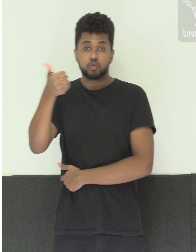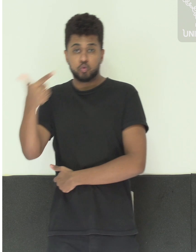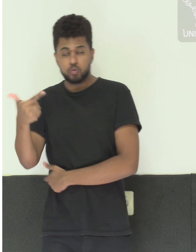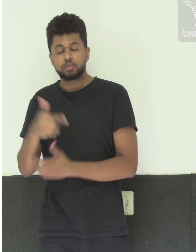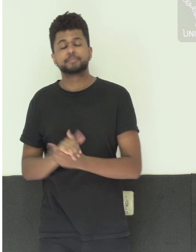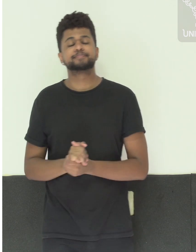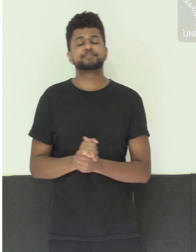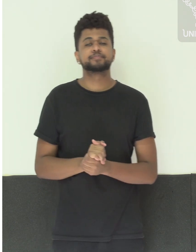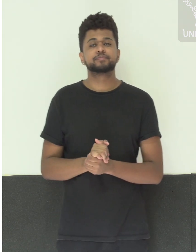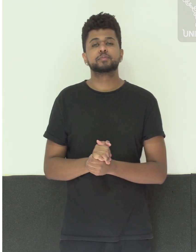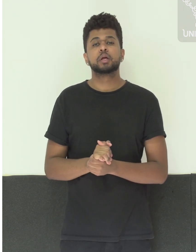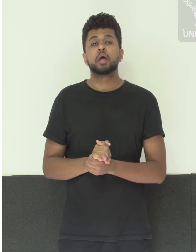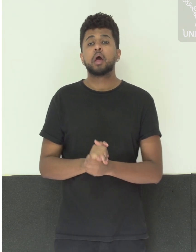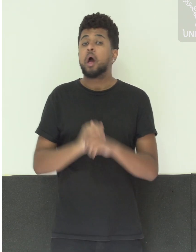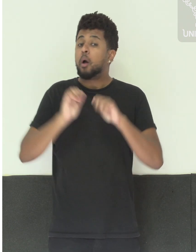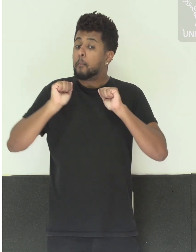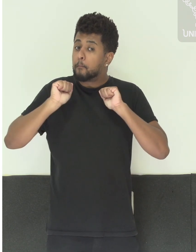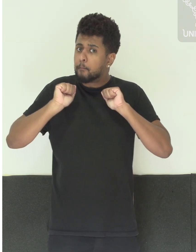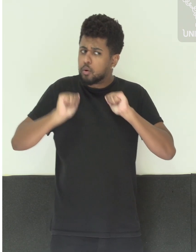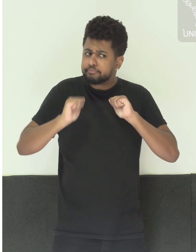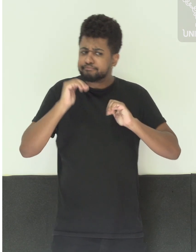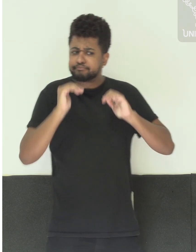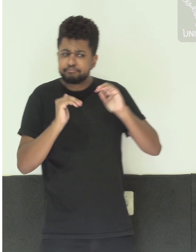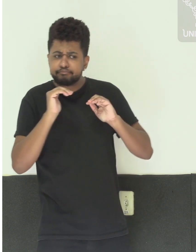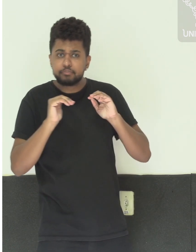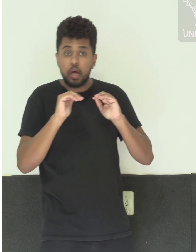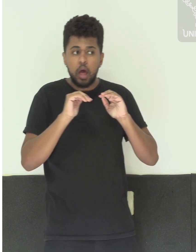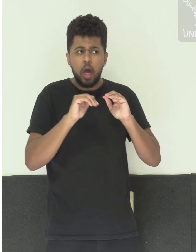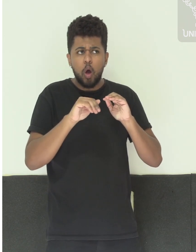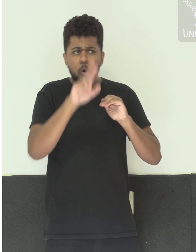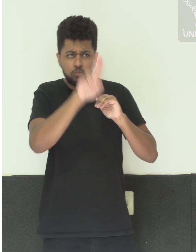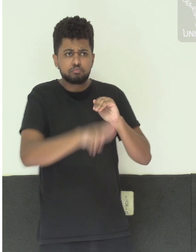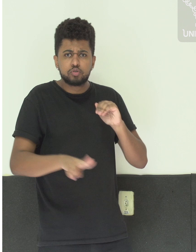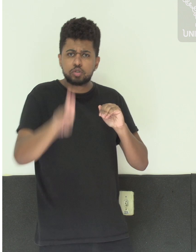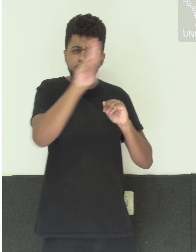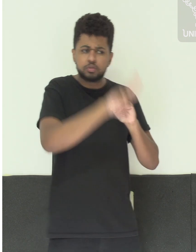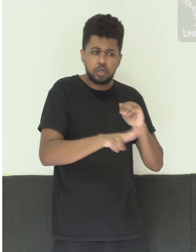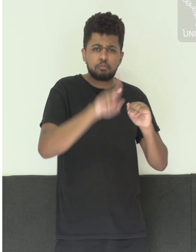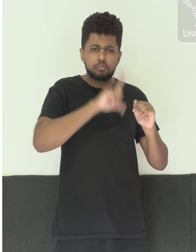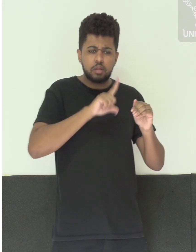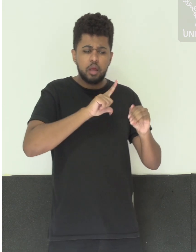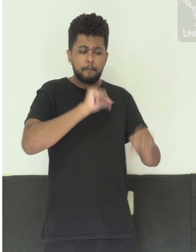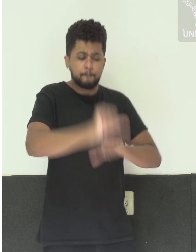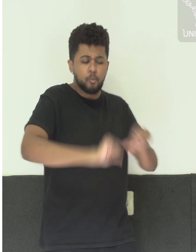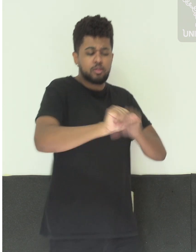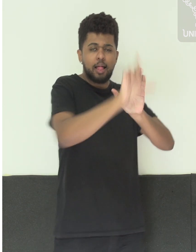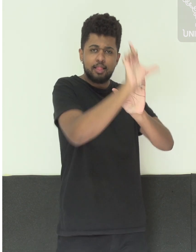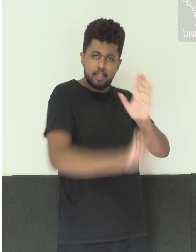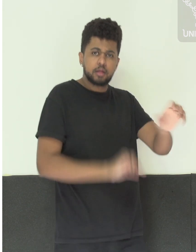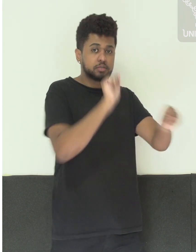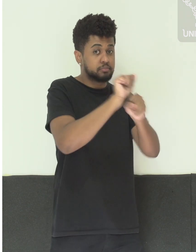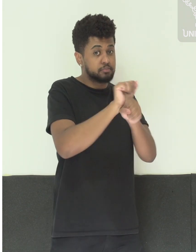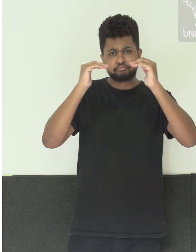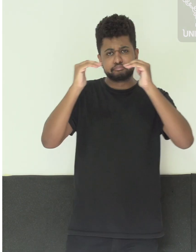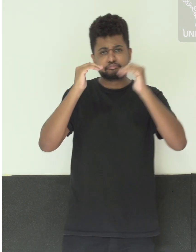12.711/2012, é facultativo às instituições redefinir a lista de espera do SISU